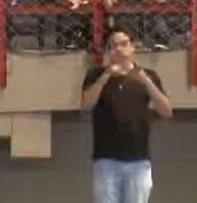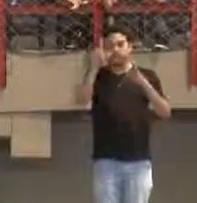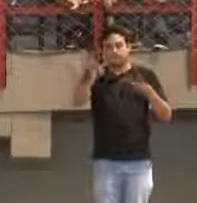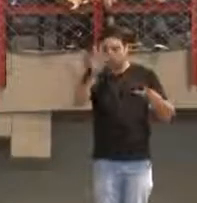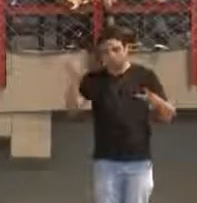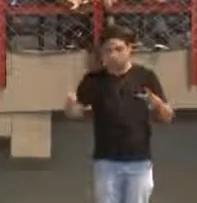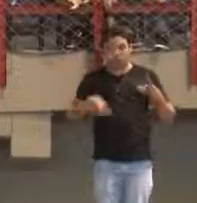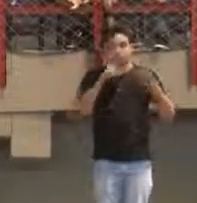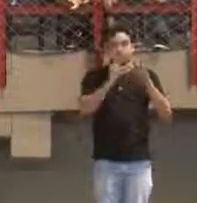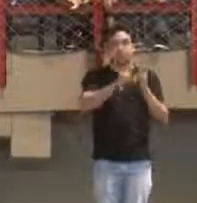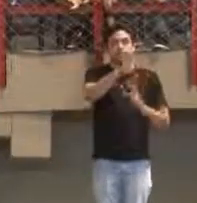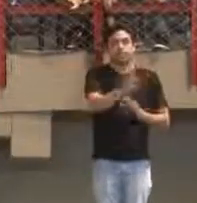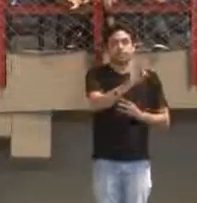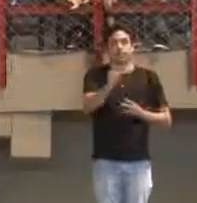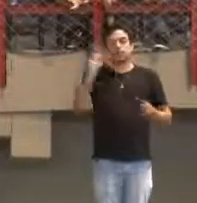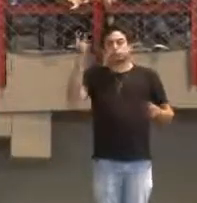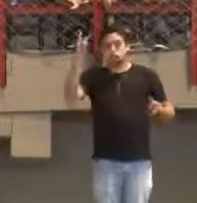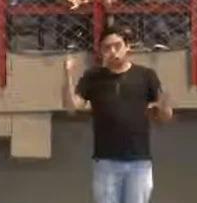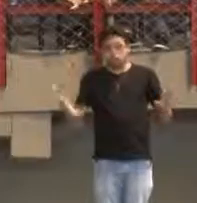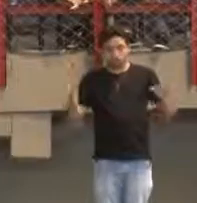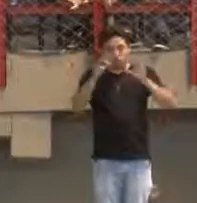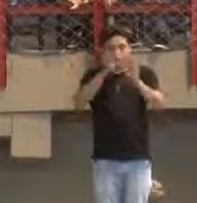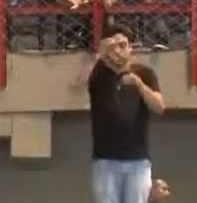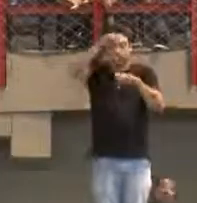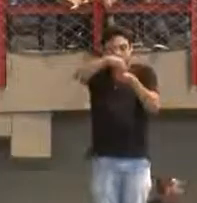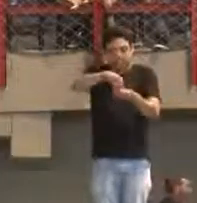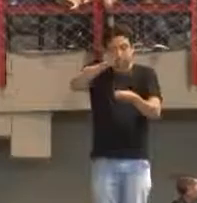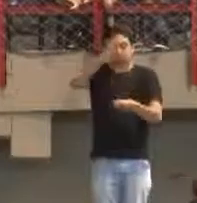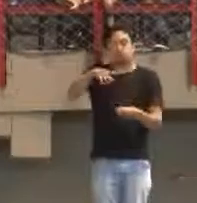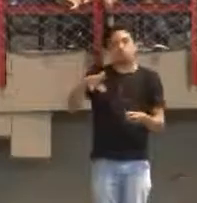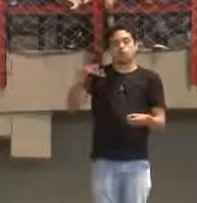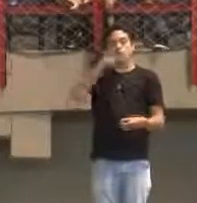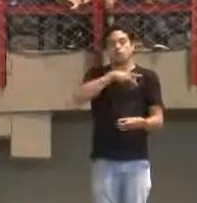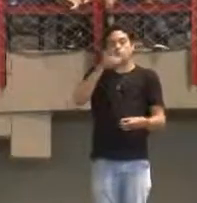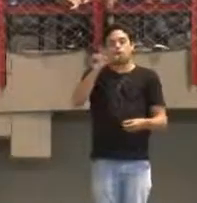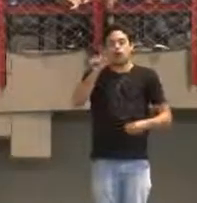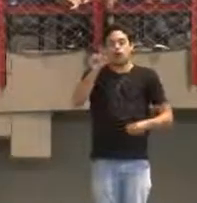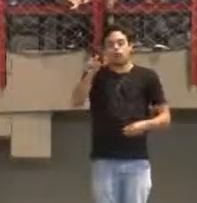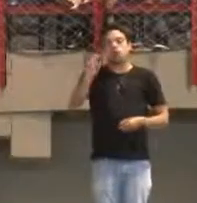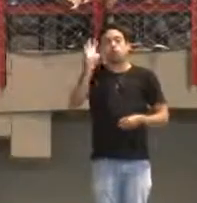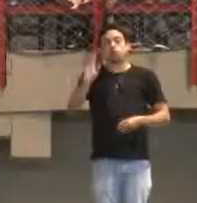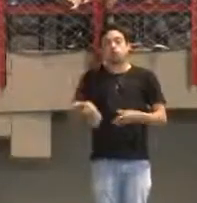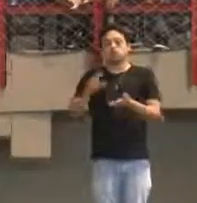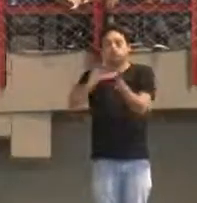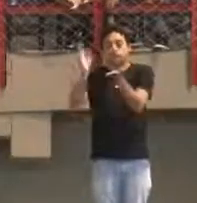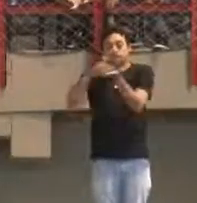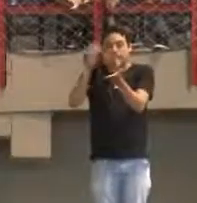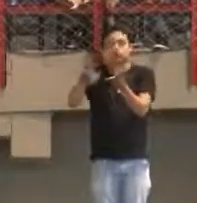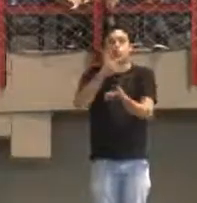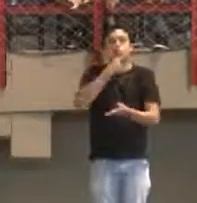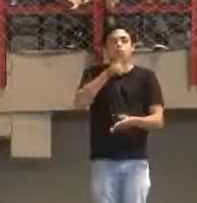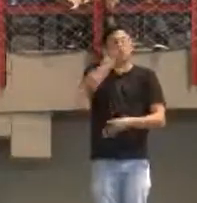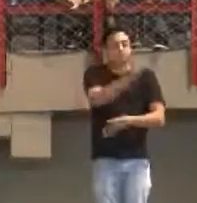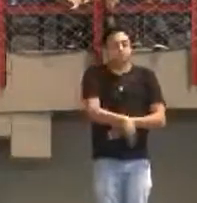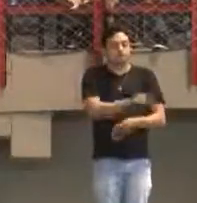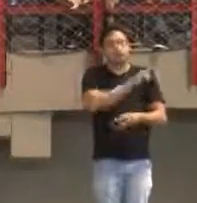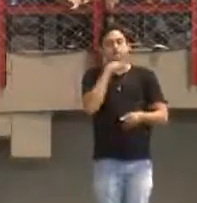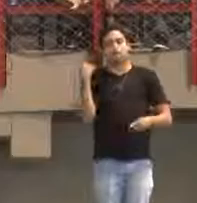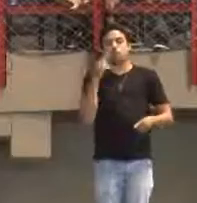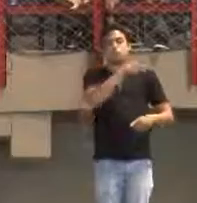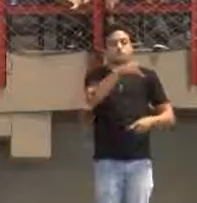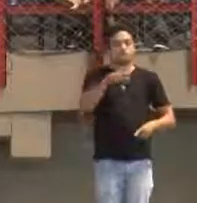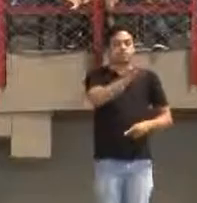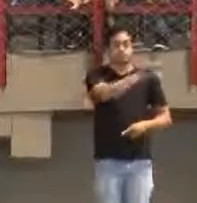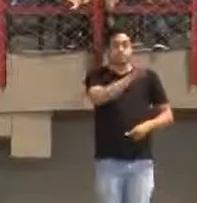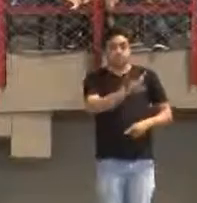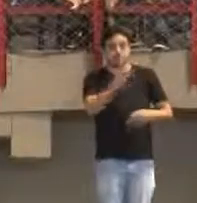literatura Literatura e história no romance a gosto do Rubem Fonseca que é a morte do Vargas e